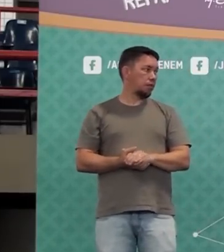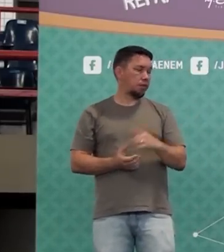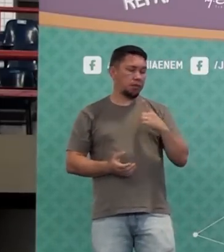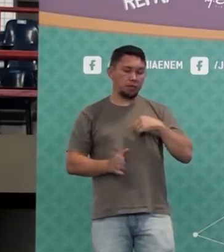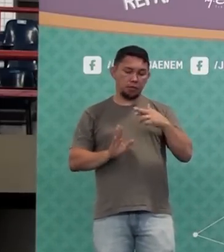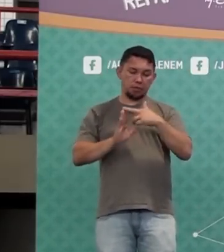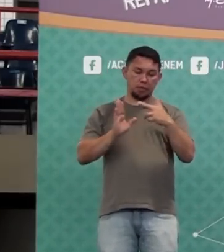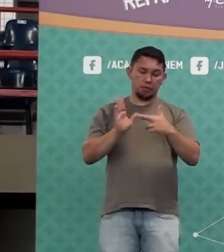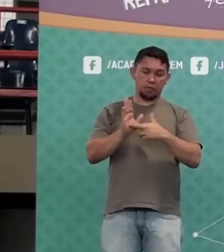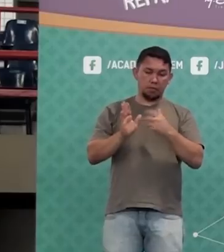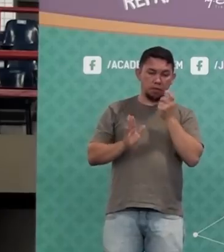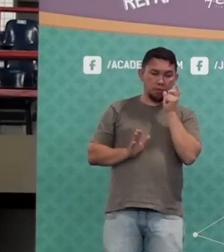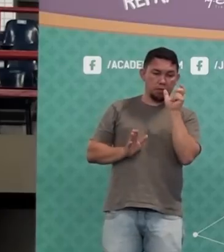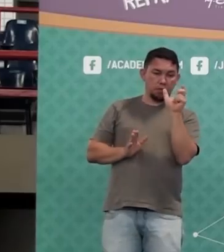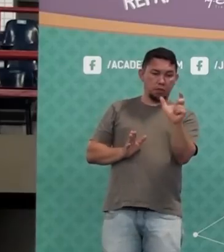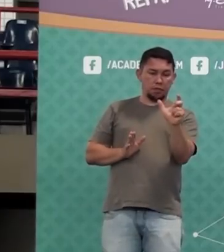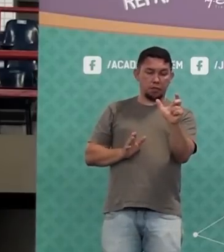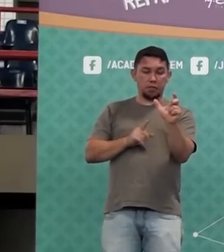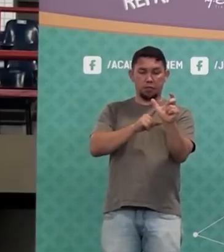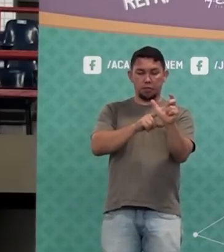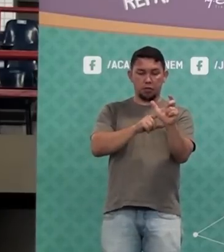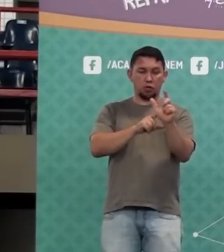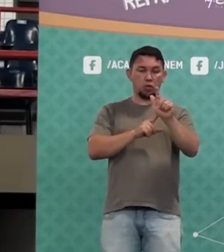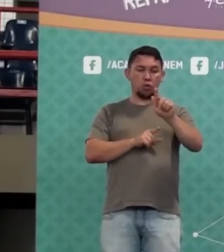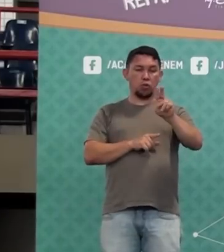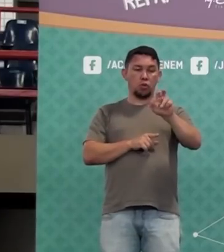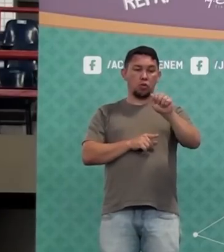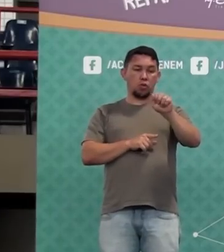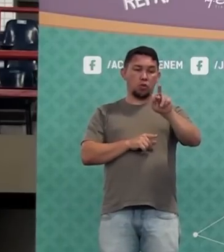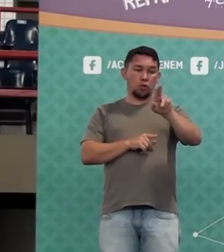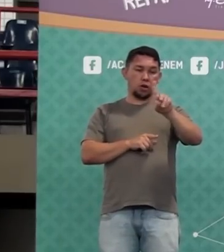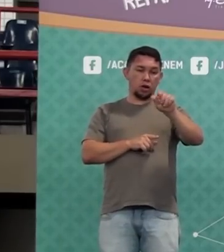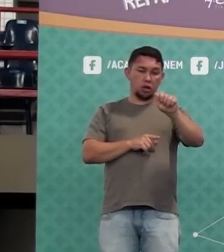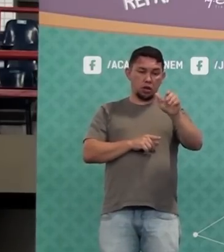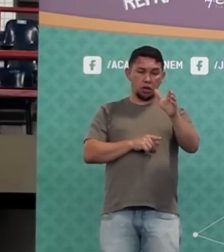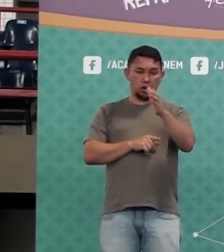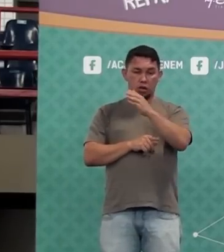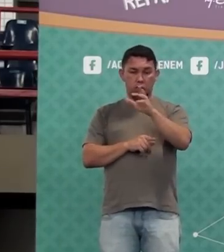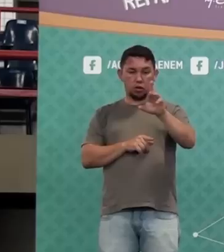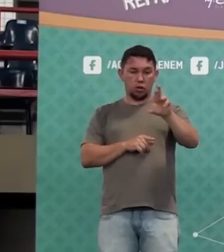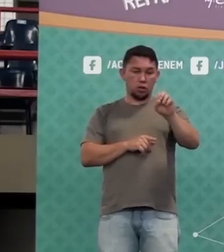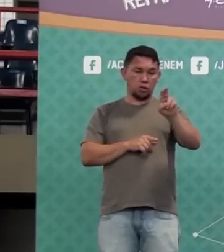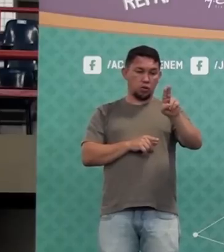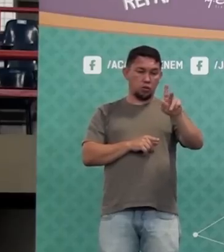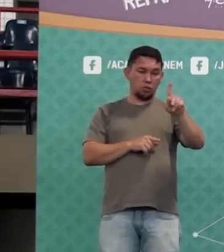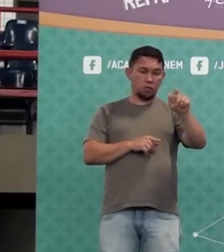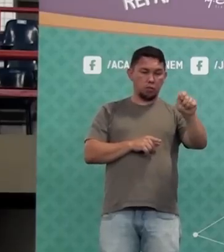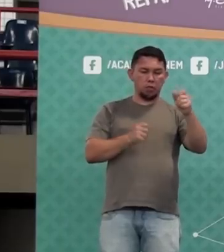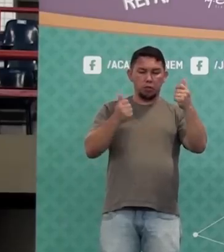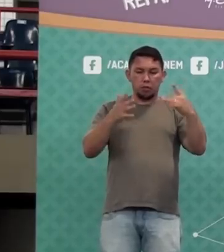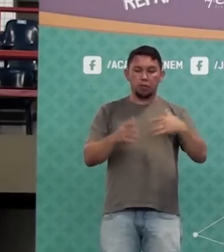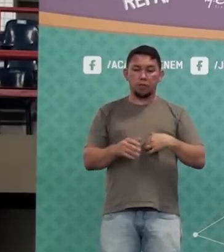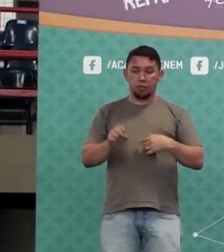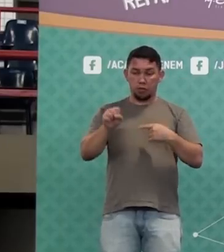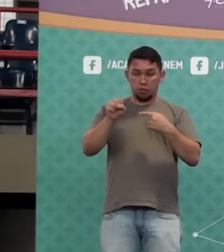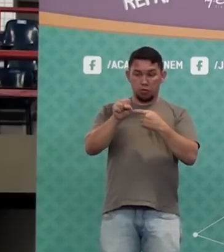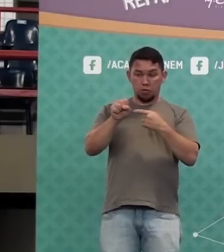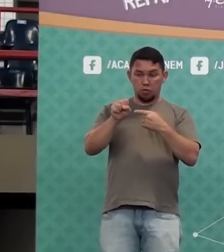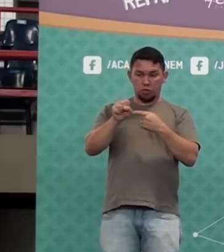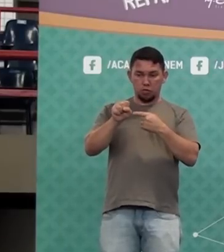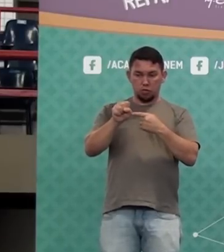Segundo a regra, a palavra guarda-roupa é escrita assim, não porque guarda-roupa é um